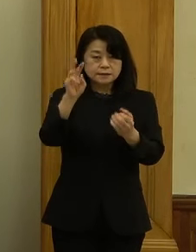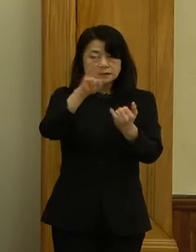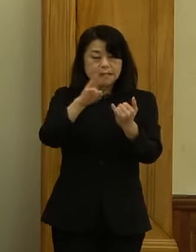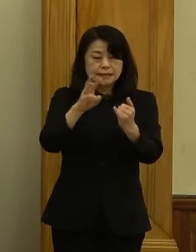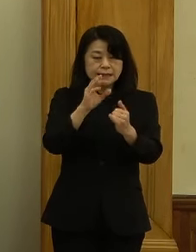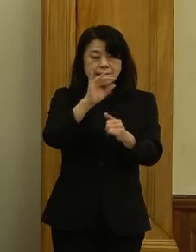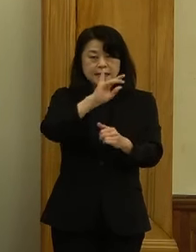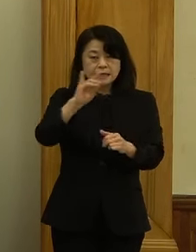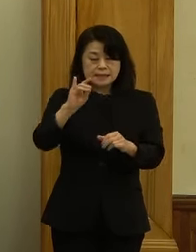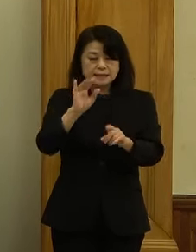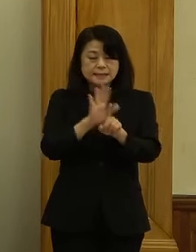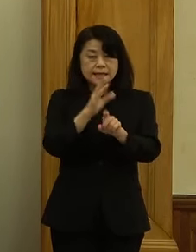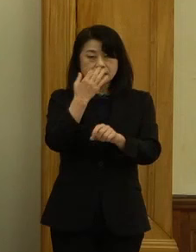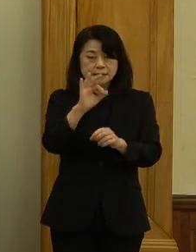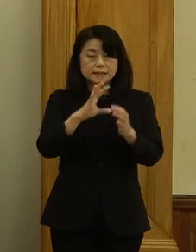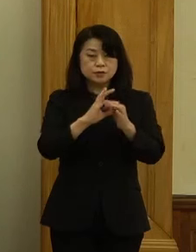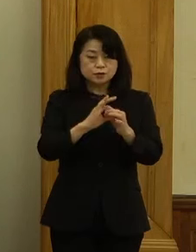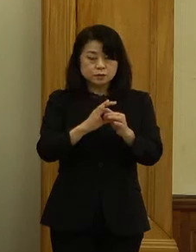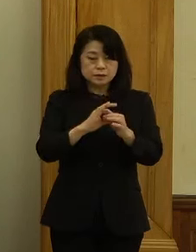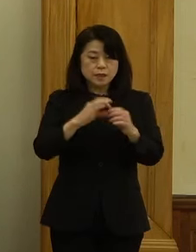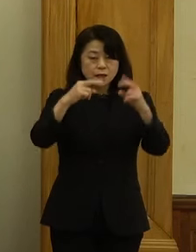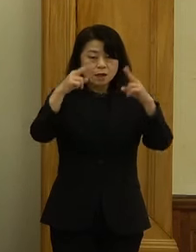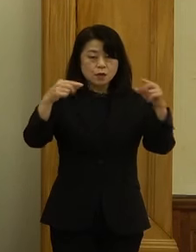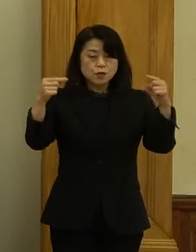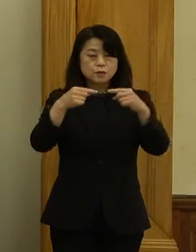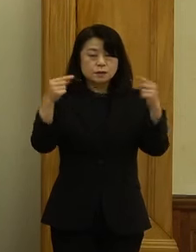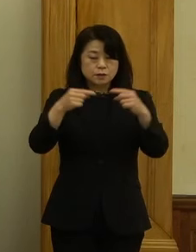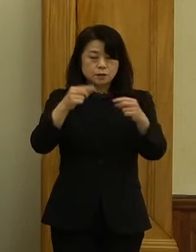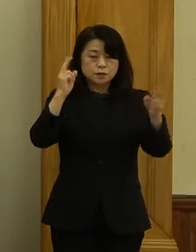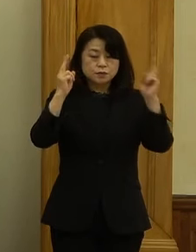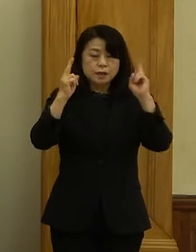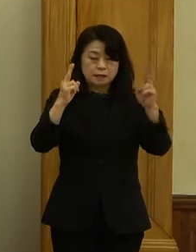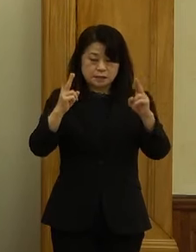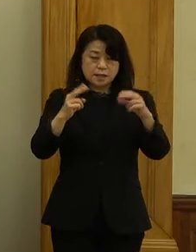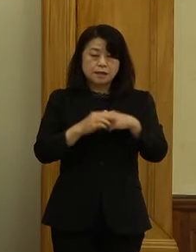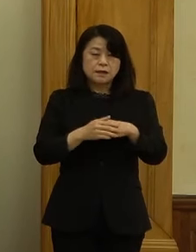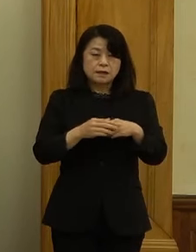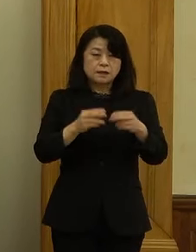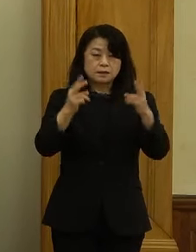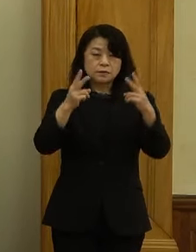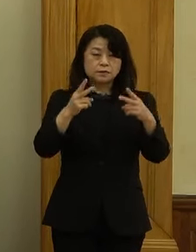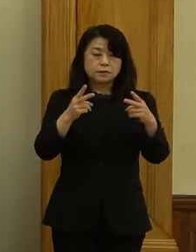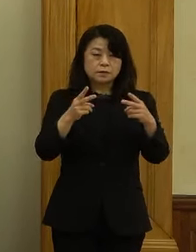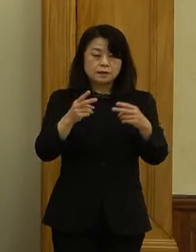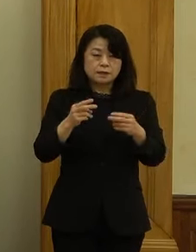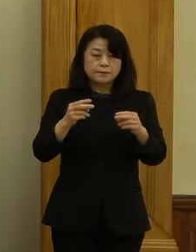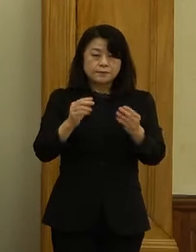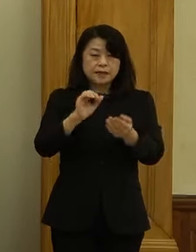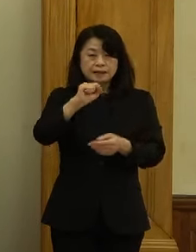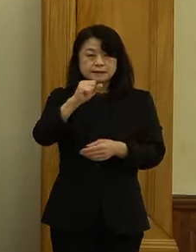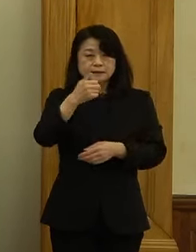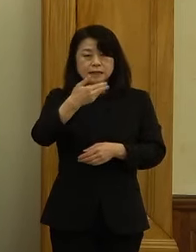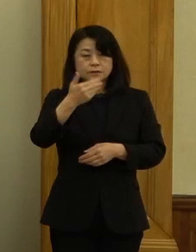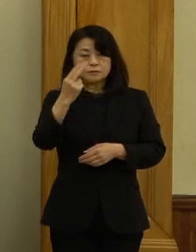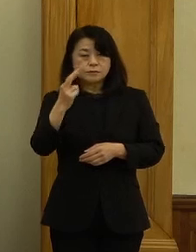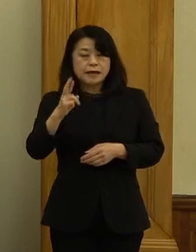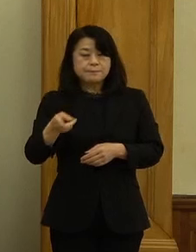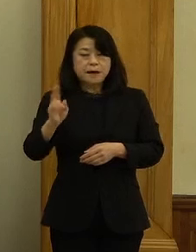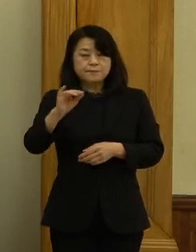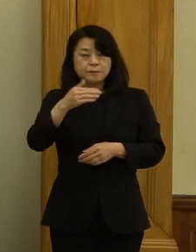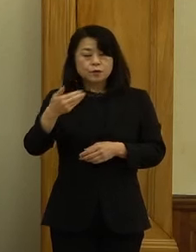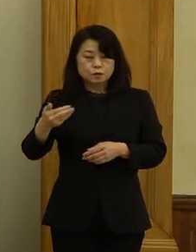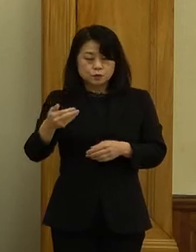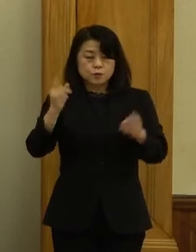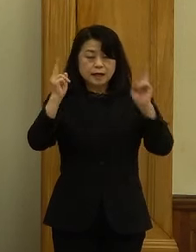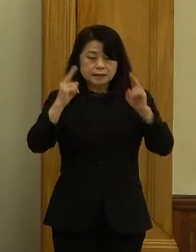てええ富士通ジャパン株式会社東海北陸者さんまたサクラパックス株式会社さんそして